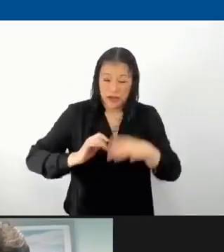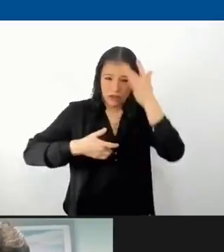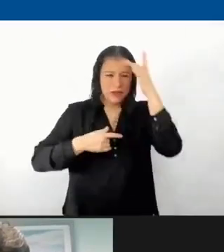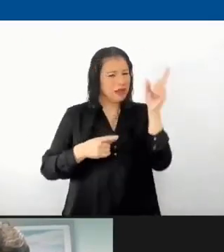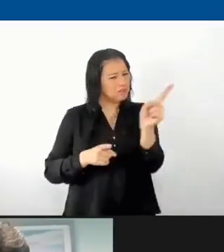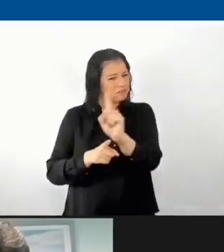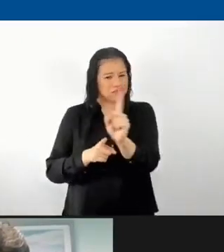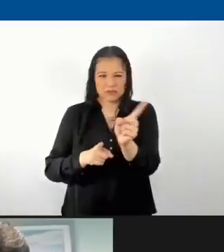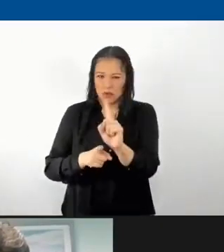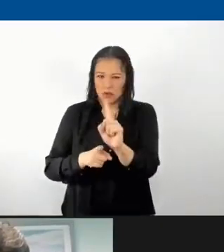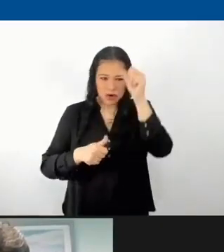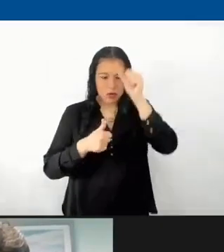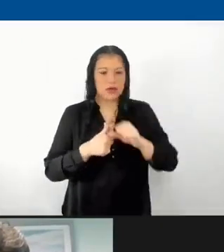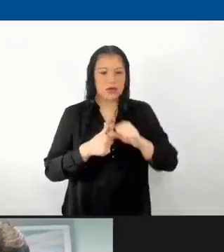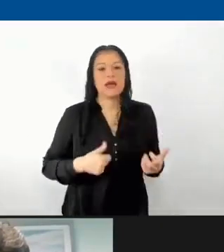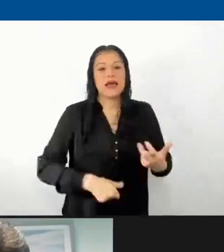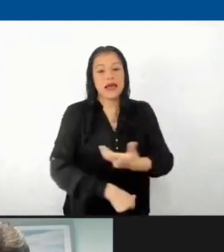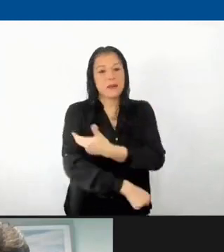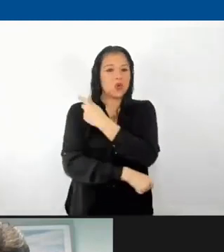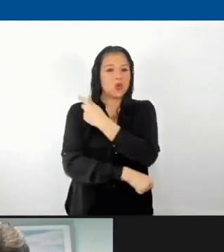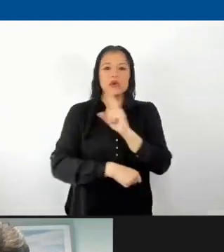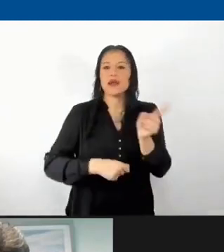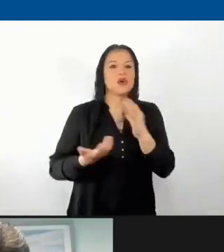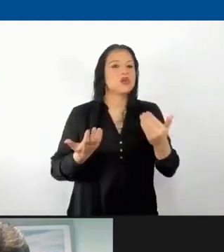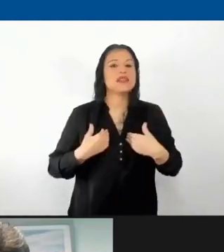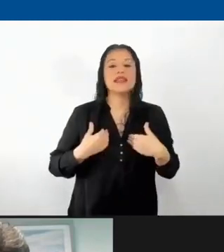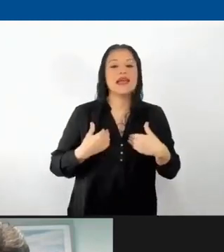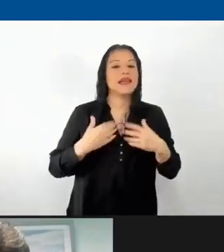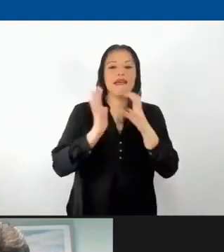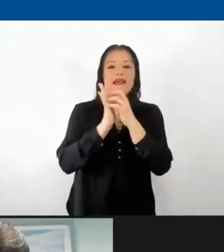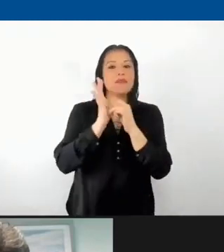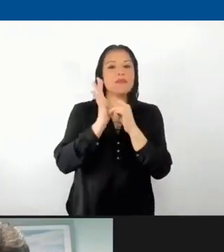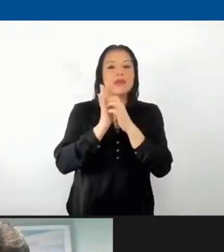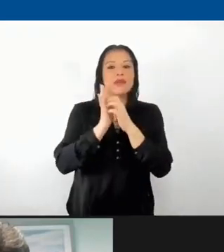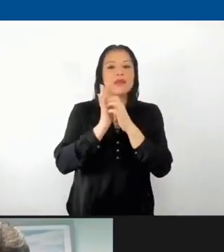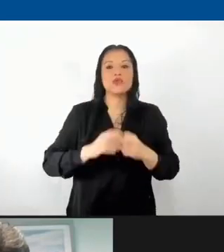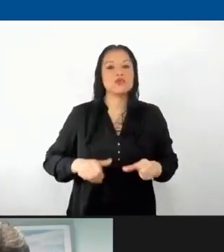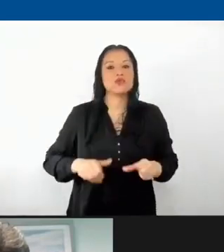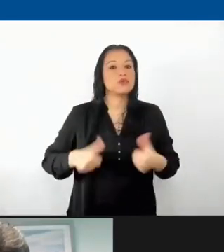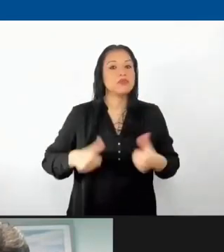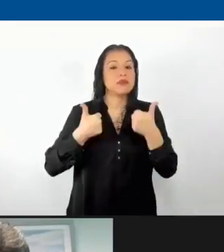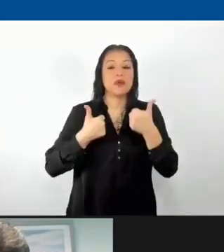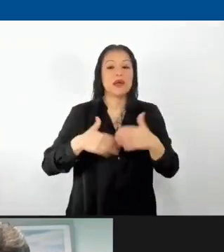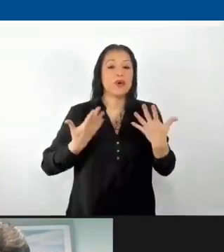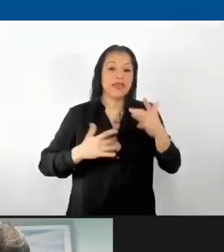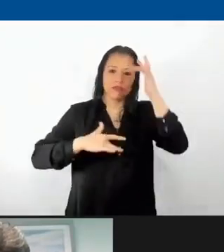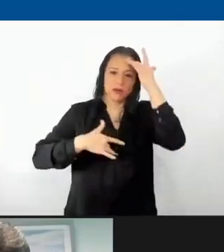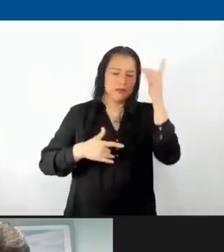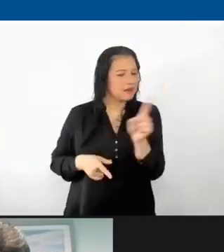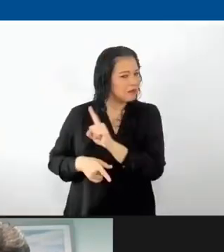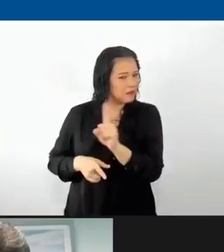dicho al comienzo de la conversación, que la vacuna no tiene virus vivo, virus que causa enfermedad.